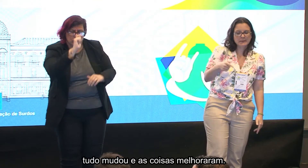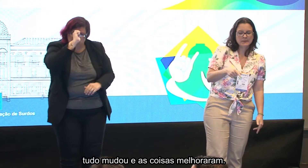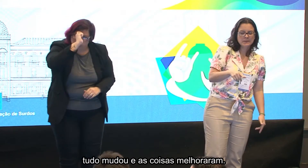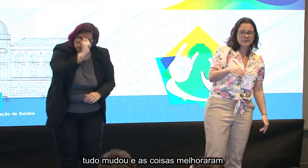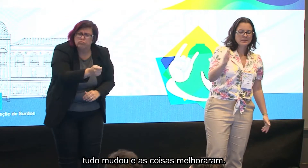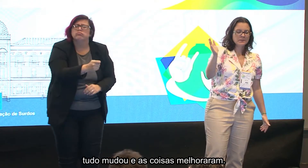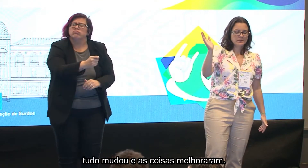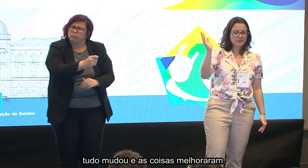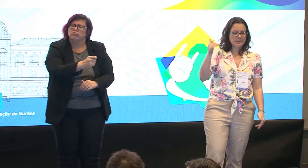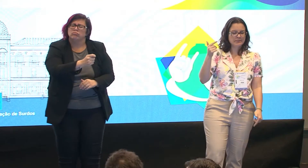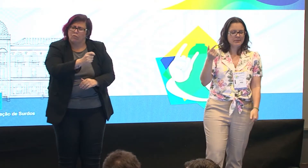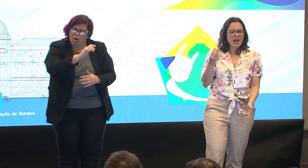coisas melhoraram.